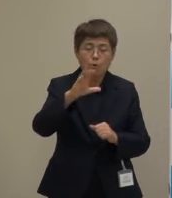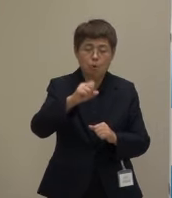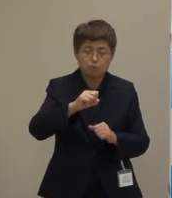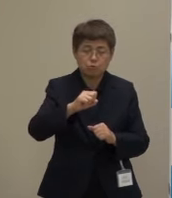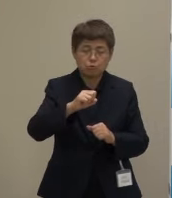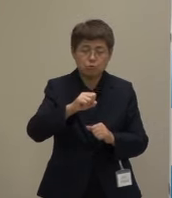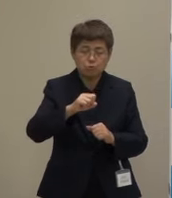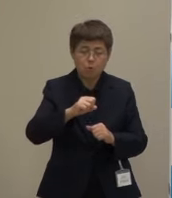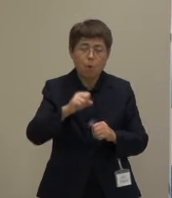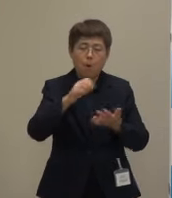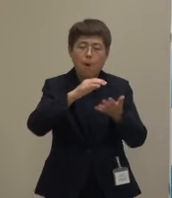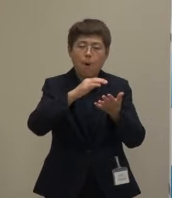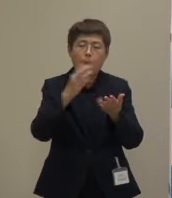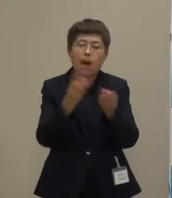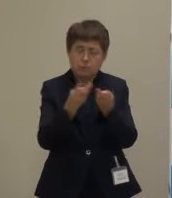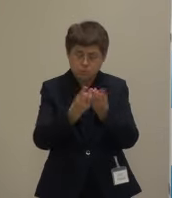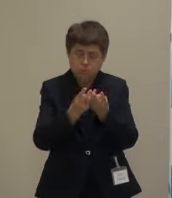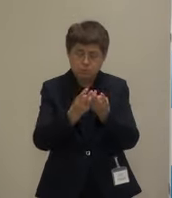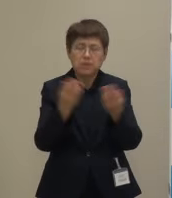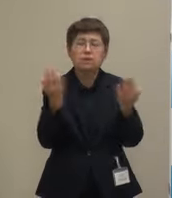19億396万円の推計値となりました。